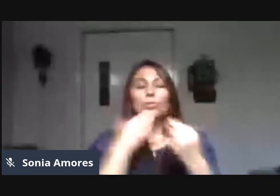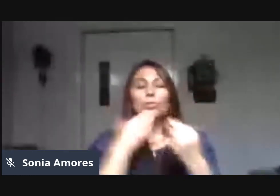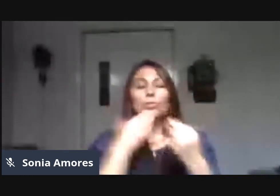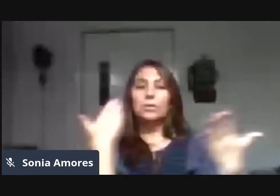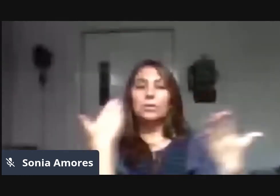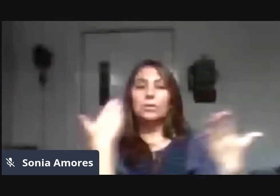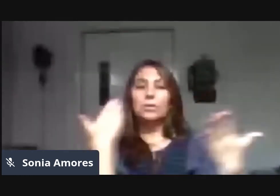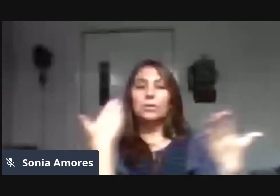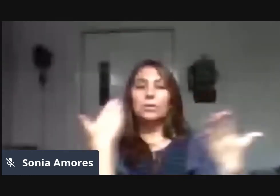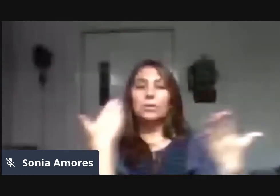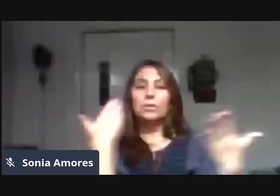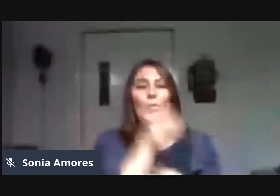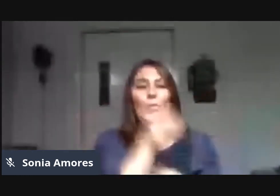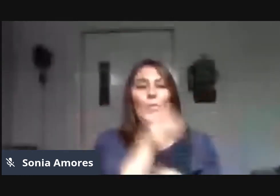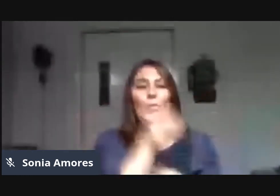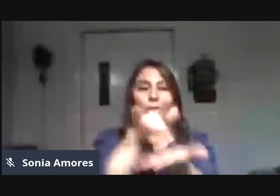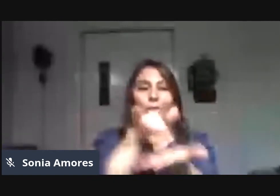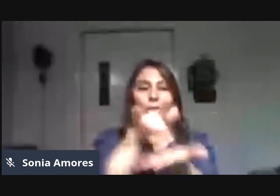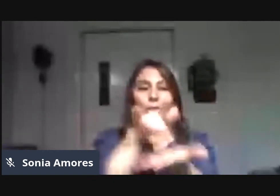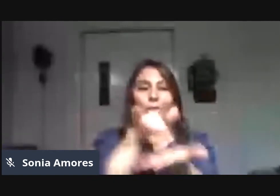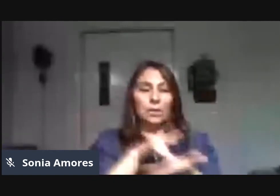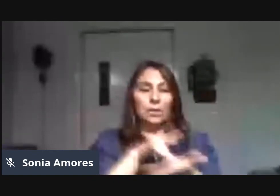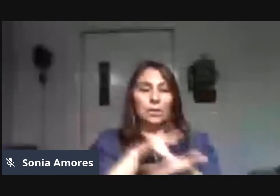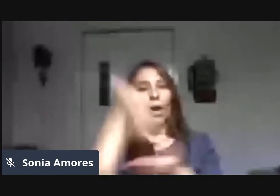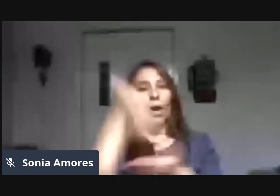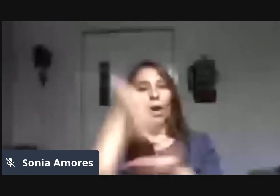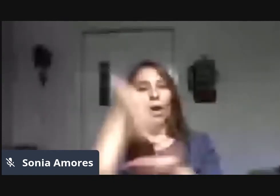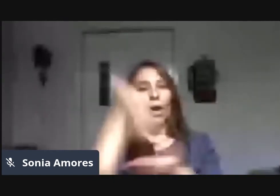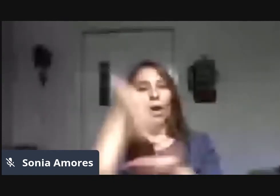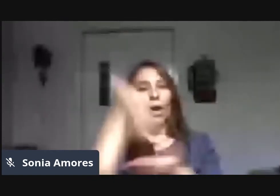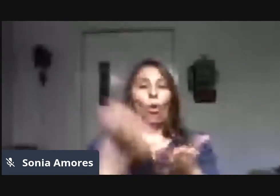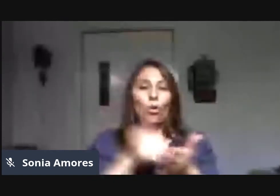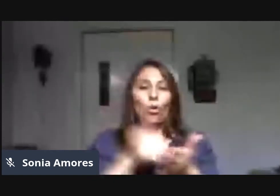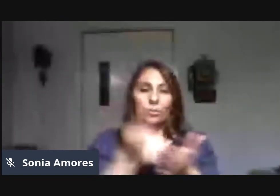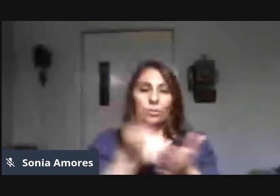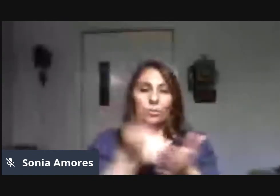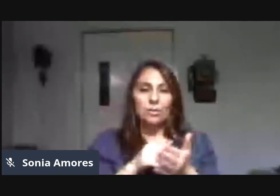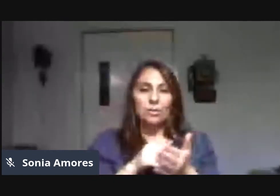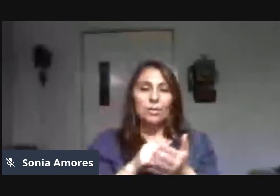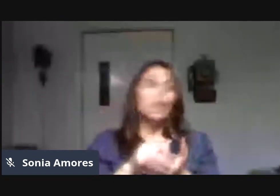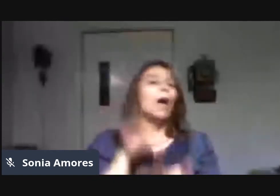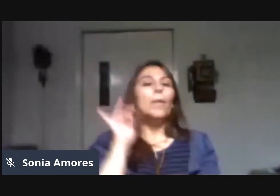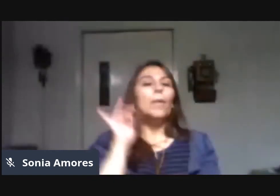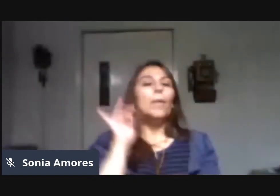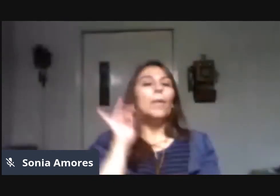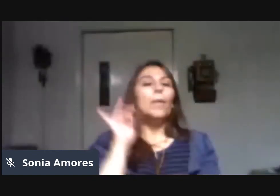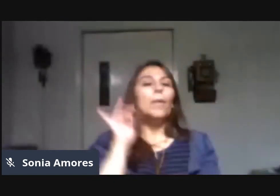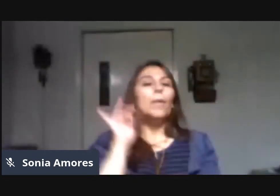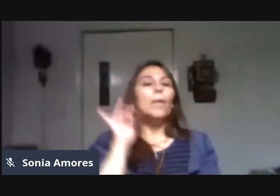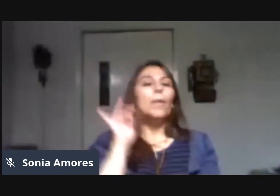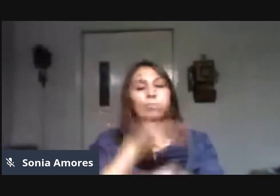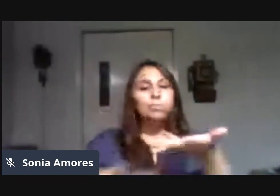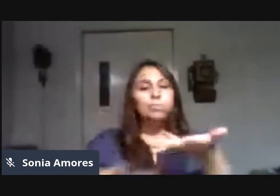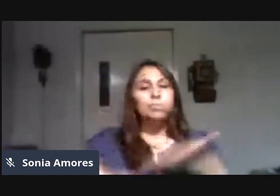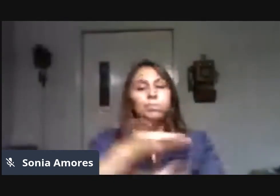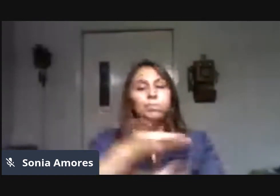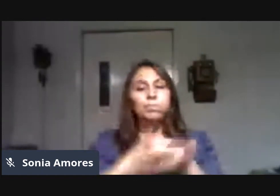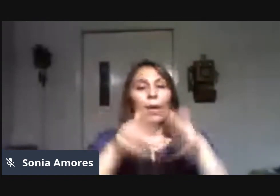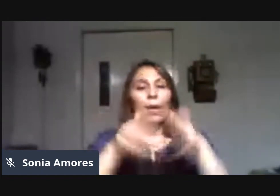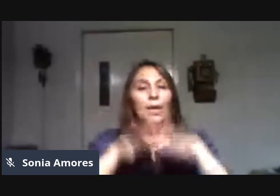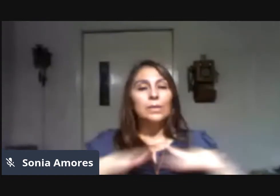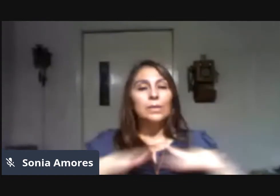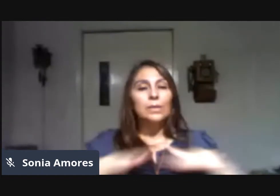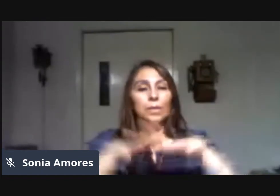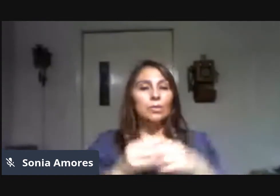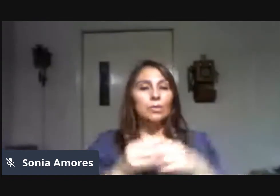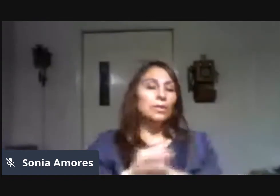todos nuestros participantes y a nuestros profesores nuevamente el estar aquí acompañándonos en este espacio. Y pues